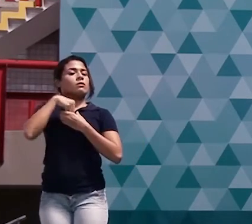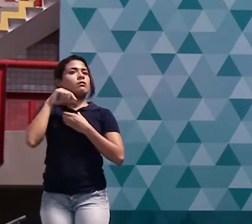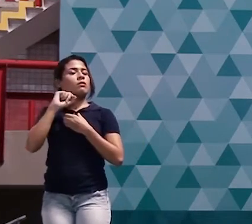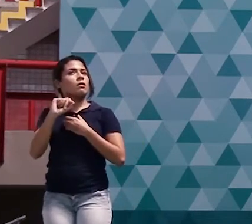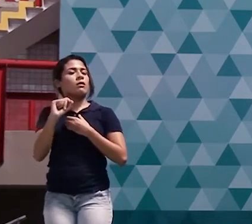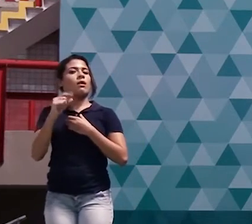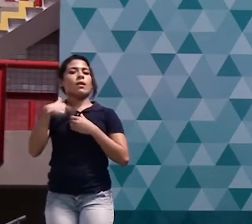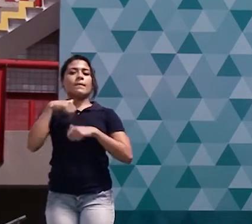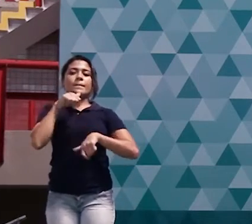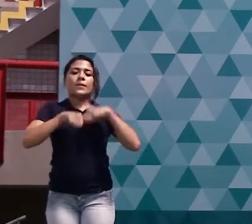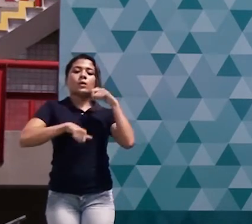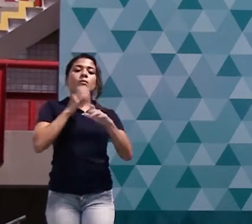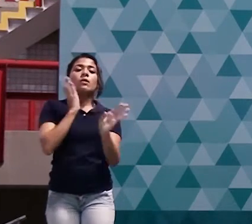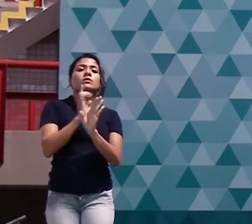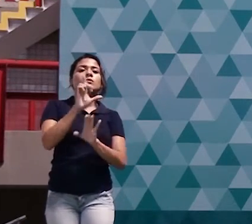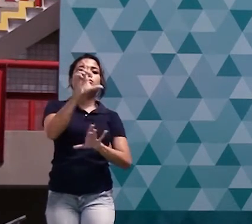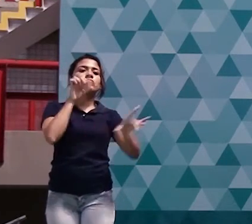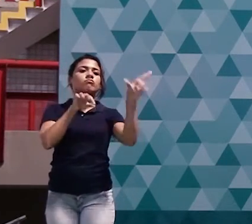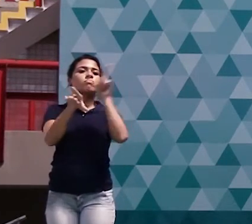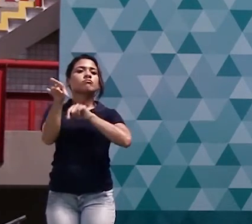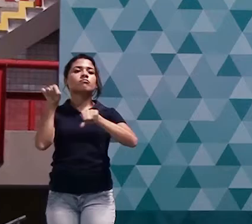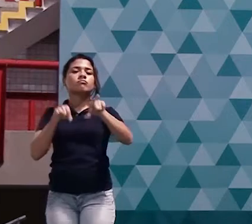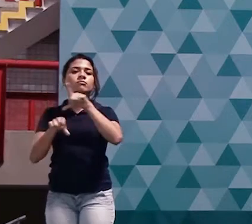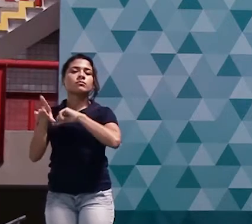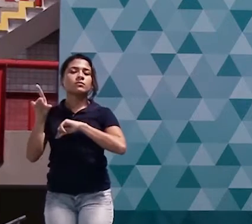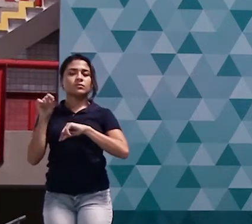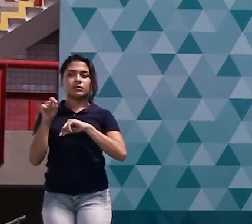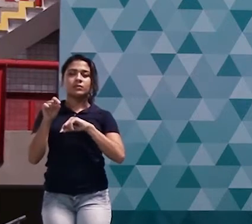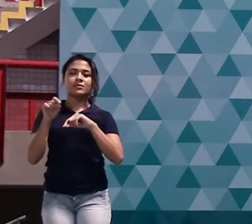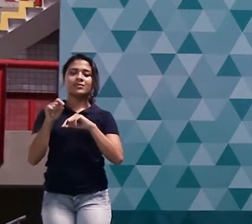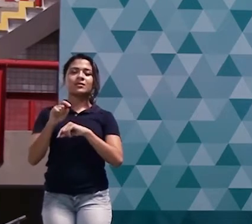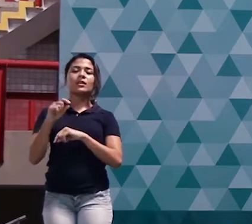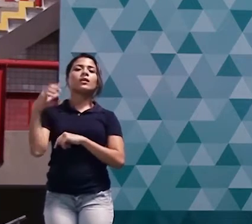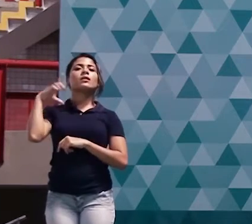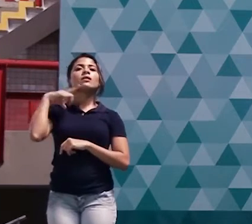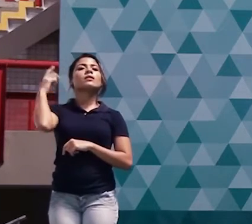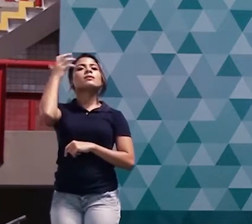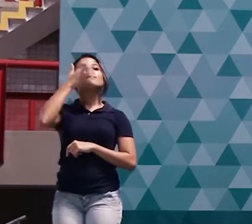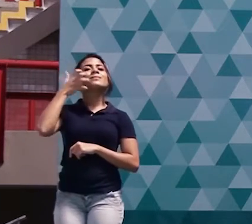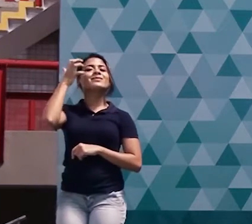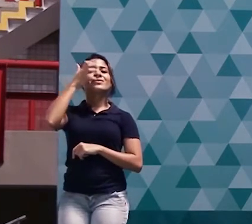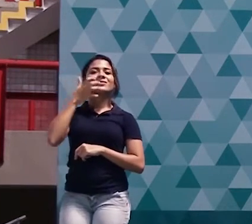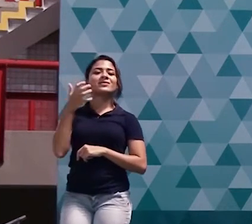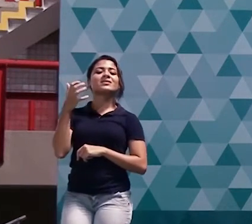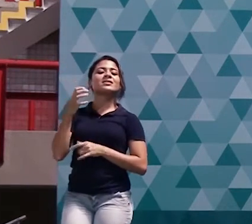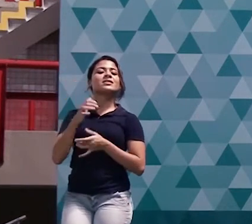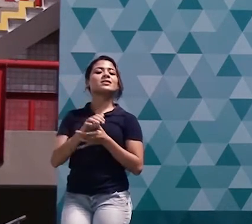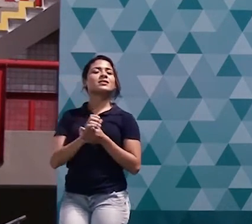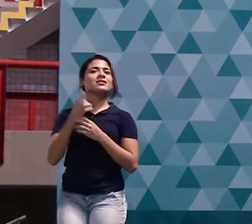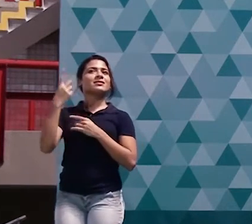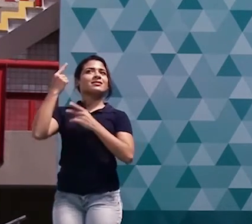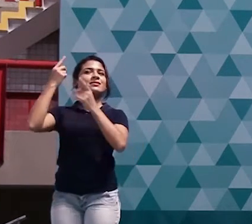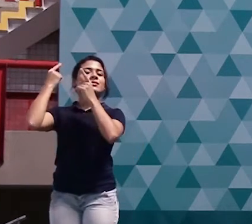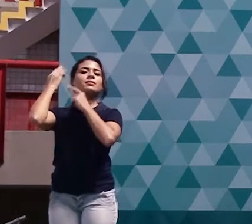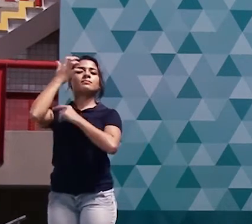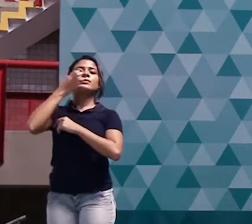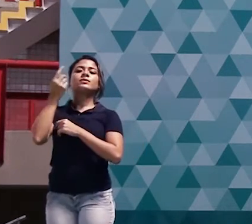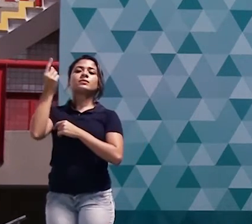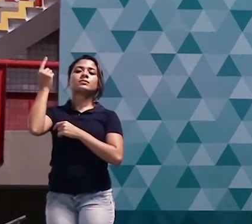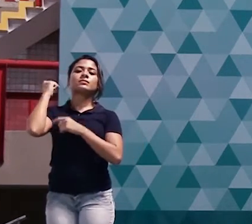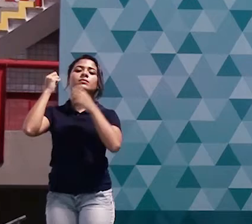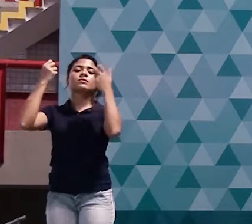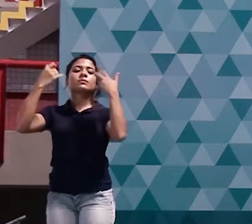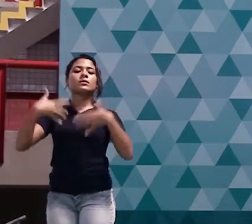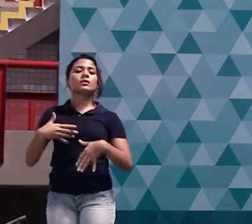botar isso aqui agora, que foi exatamente o que a gente acabou de falar, né? Como diria aquela música das Frenéticas, uma banda que tinha nos anos 80, dizia